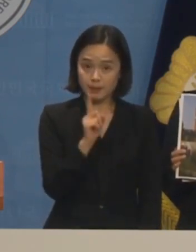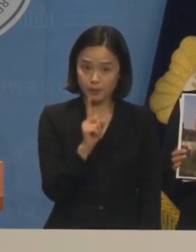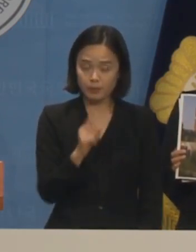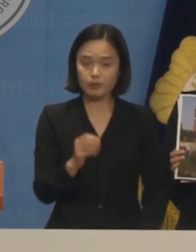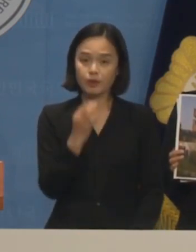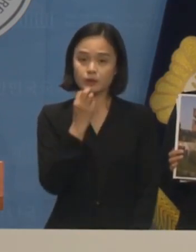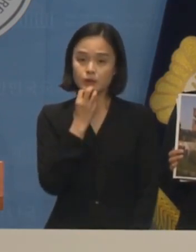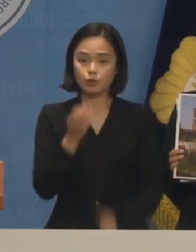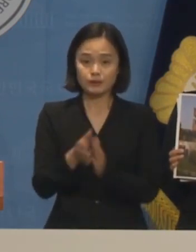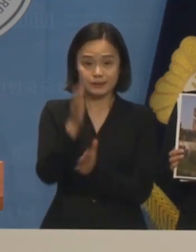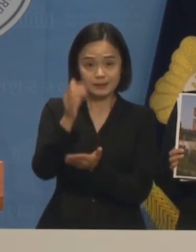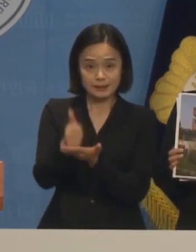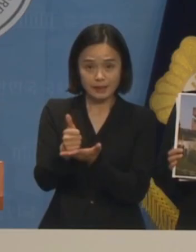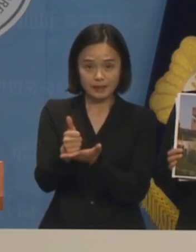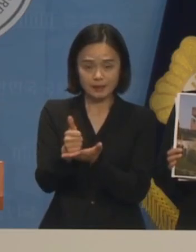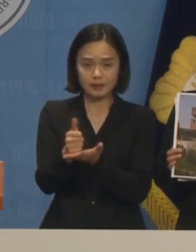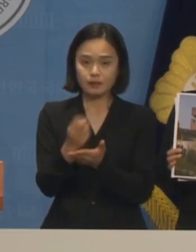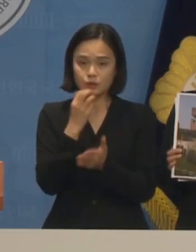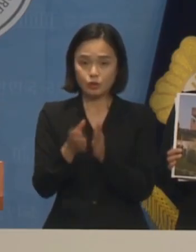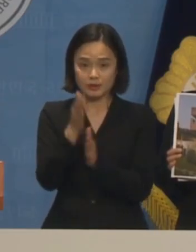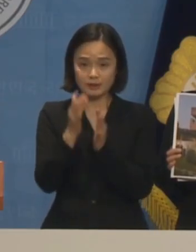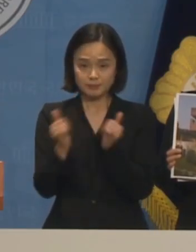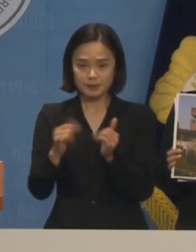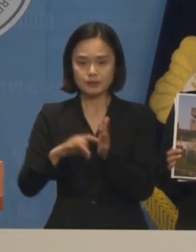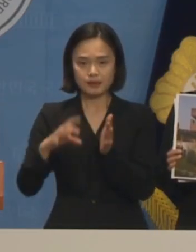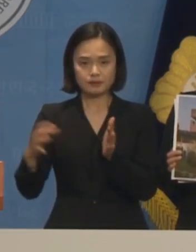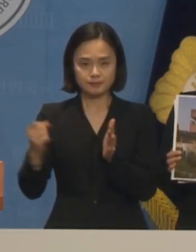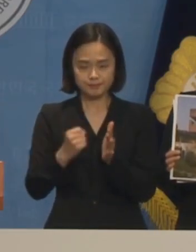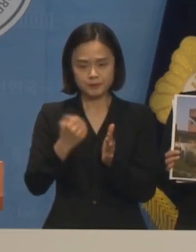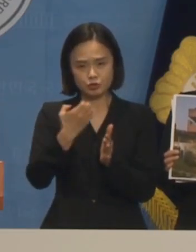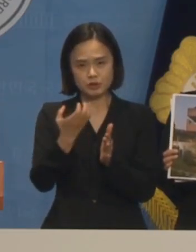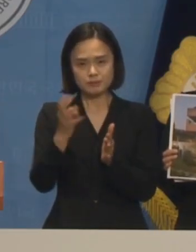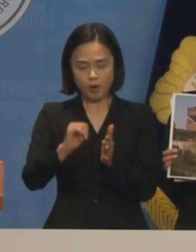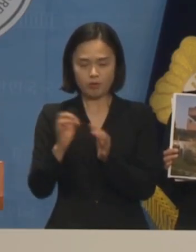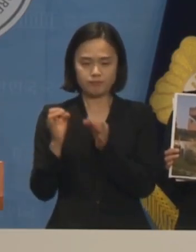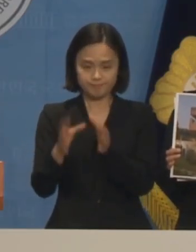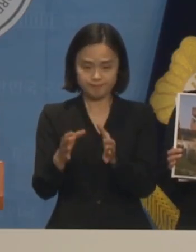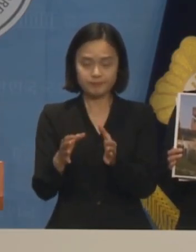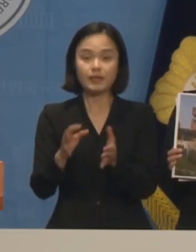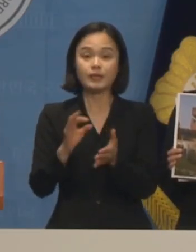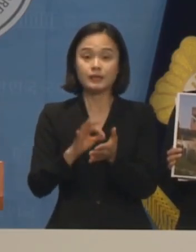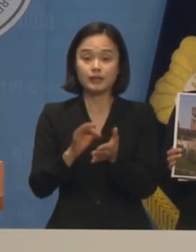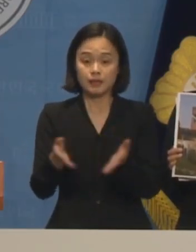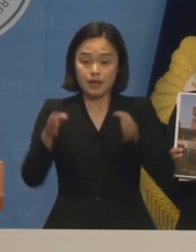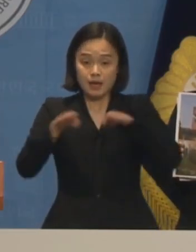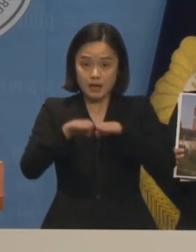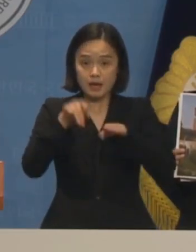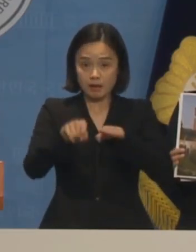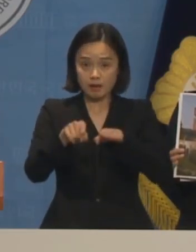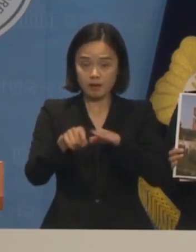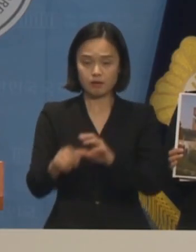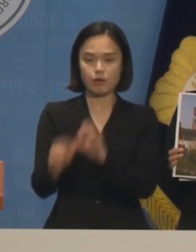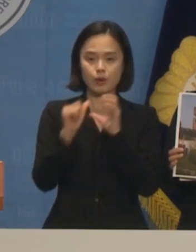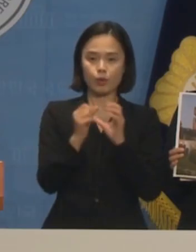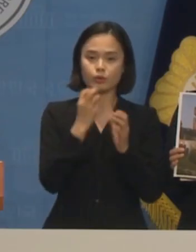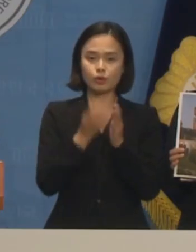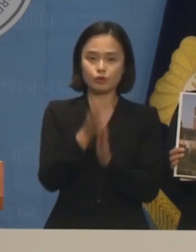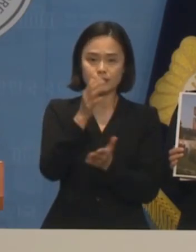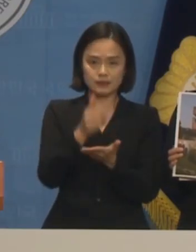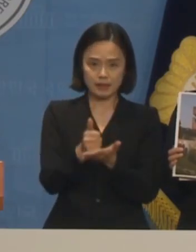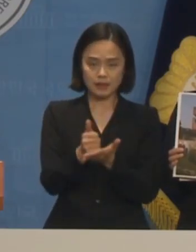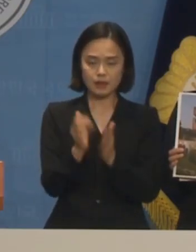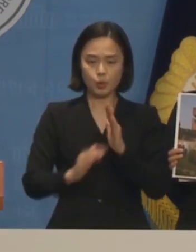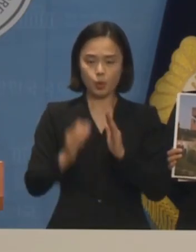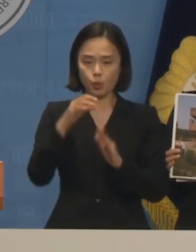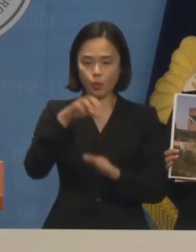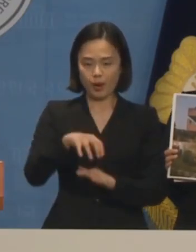혈세로 조성된 서울 파트너스 하우스를 사실상 초화 공간으로 전용하고 있음을